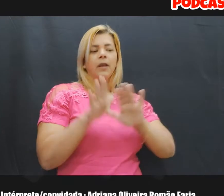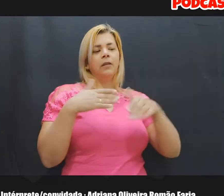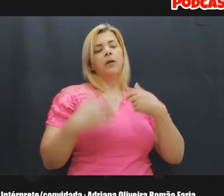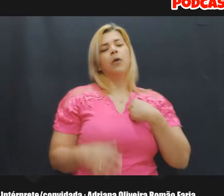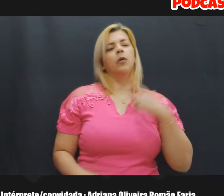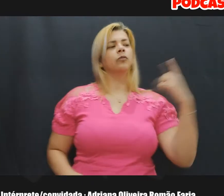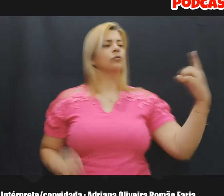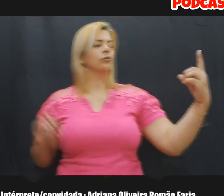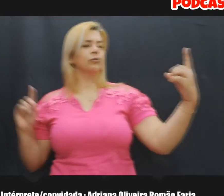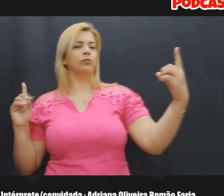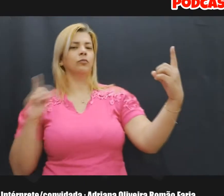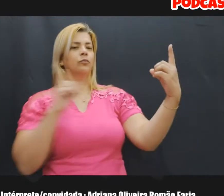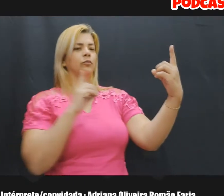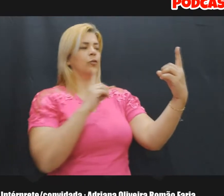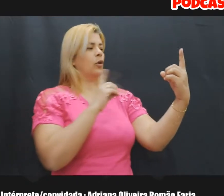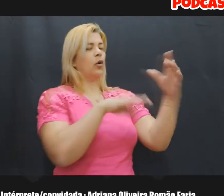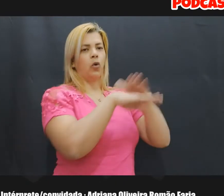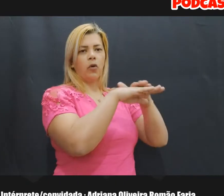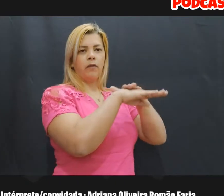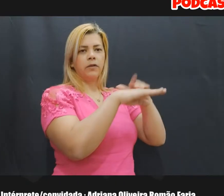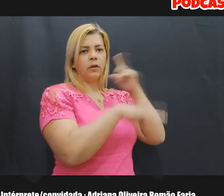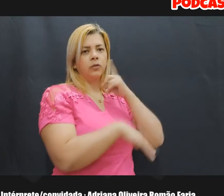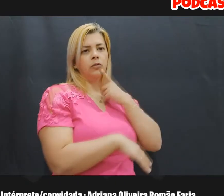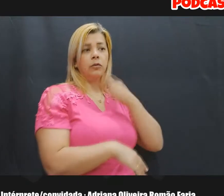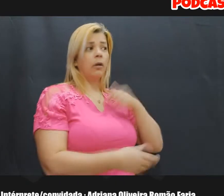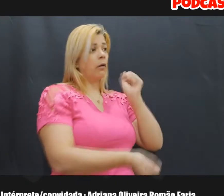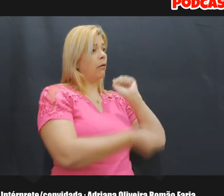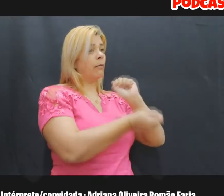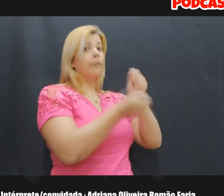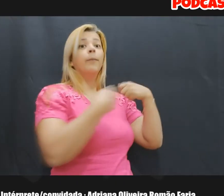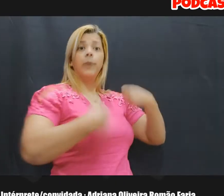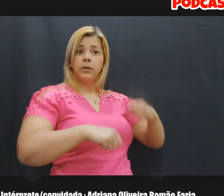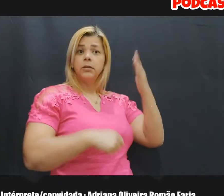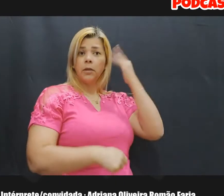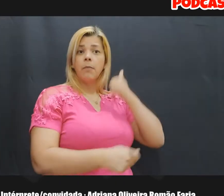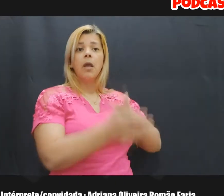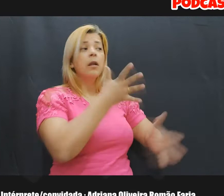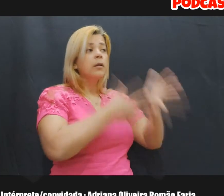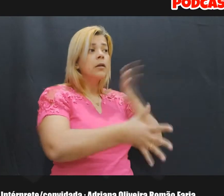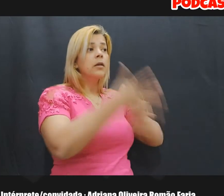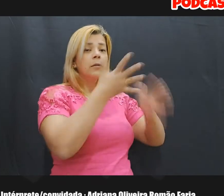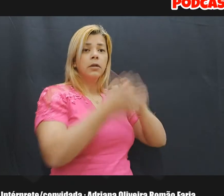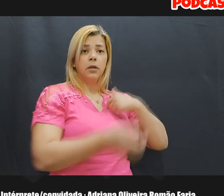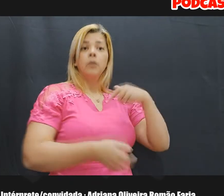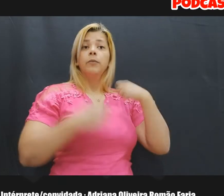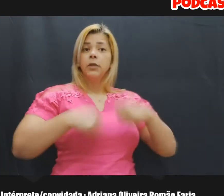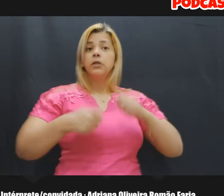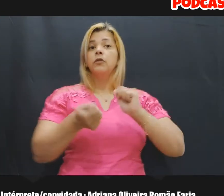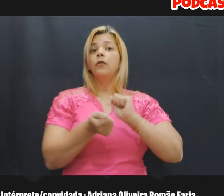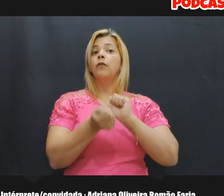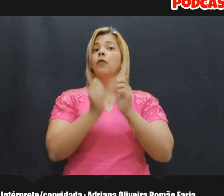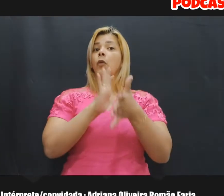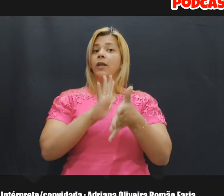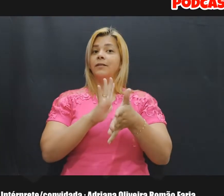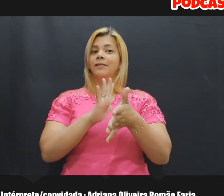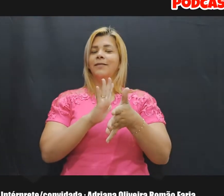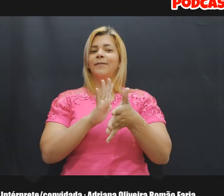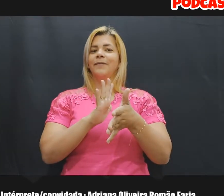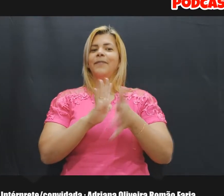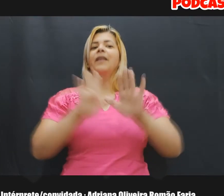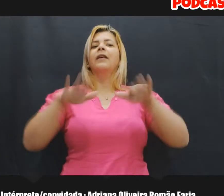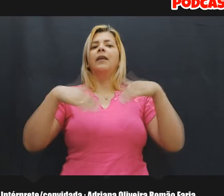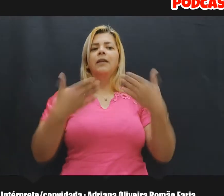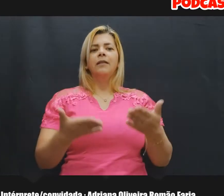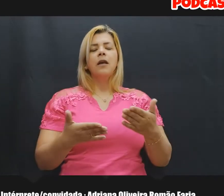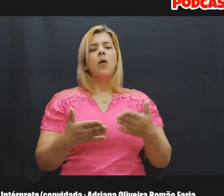surdo, conversar com um surdo, nós temos que ser fluentes, Nós temos que aprender a língua deles. Então, a gente tem que entrar